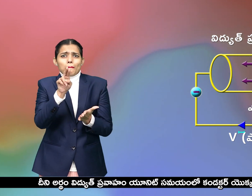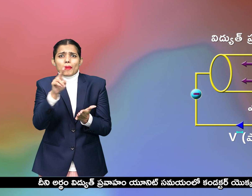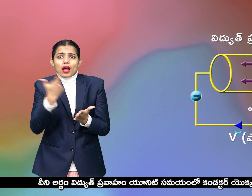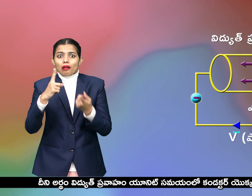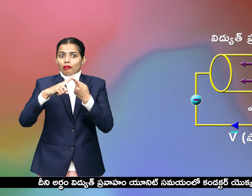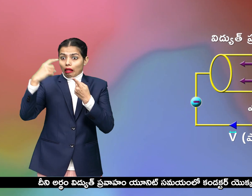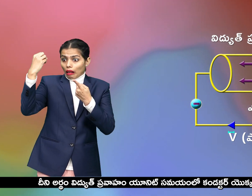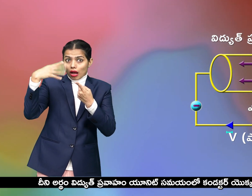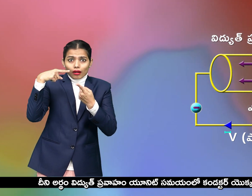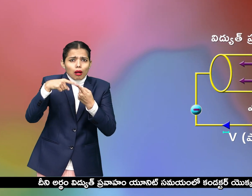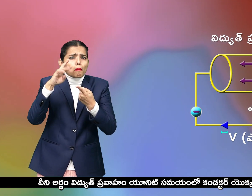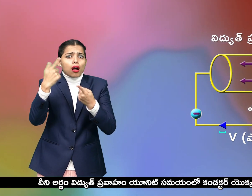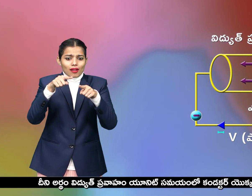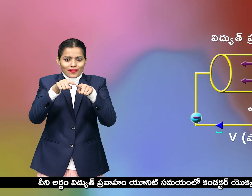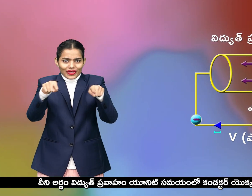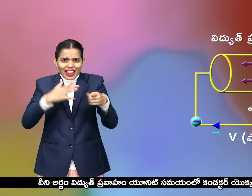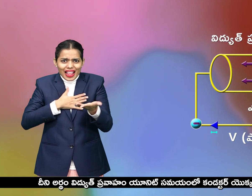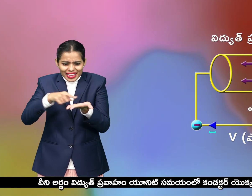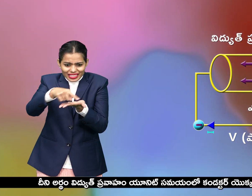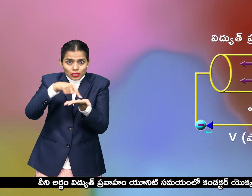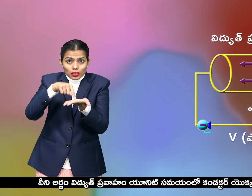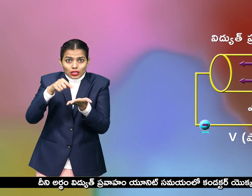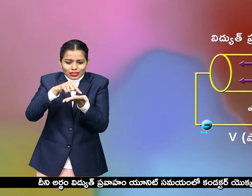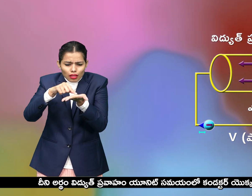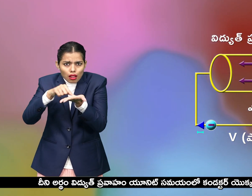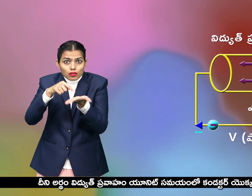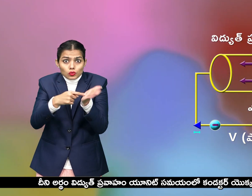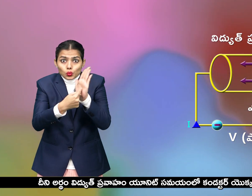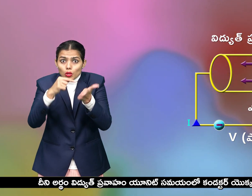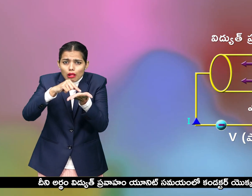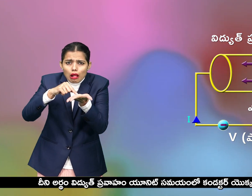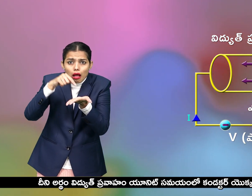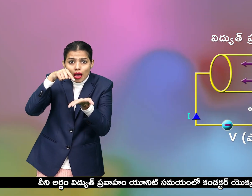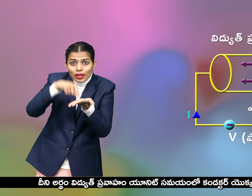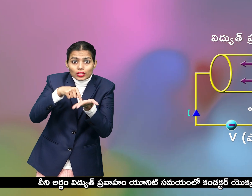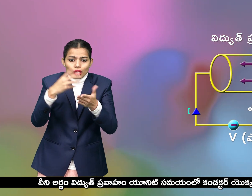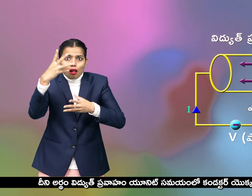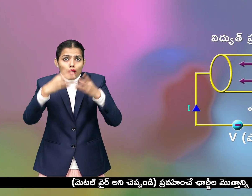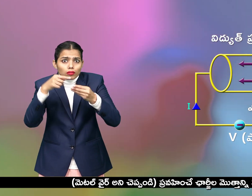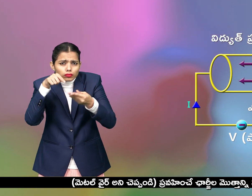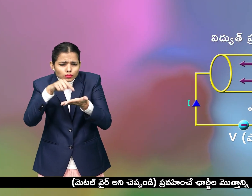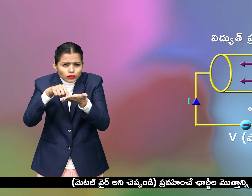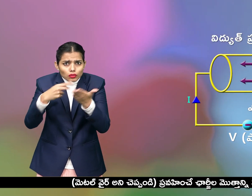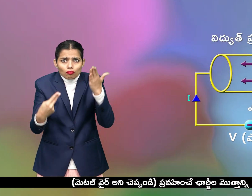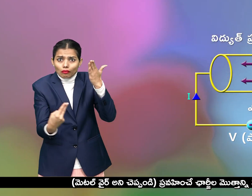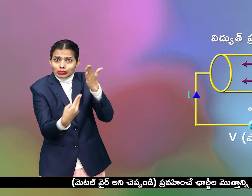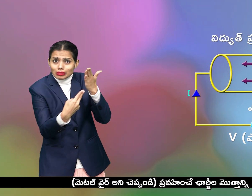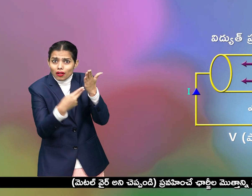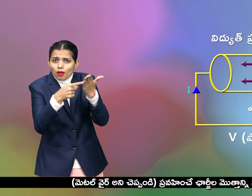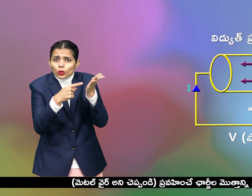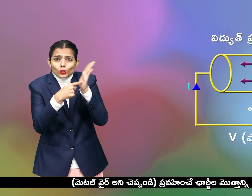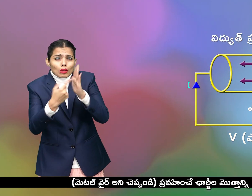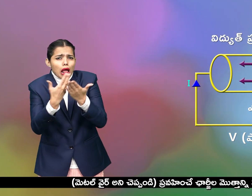దీని అర్థం విద్యుత్ ప్రవాహం యూనిట్ సమయంలో కండక్టర్ యొక్క ఏదైనా క్రాస్ సెక్షన్లో మెటల్ వైర్